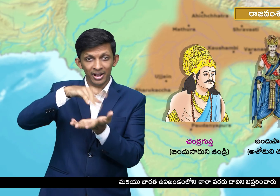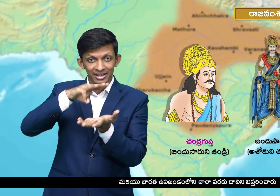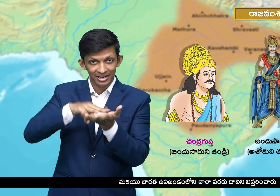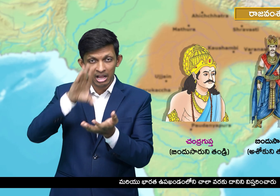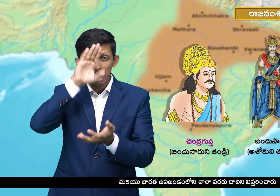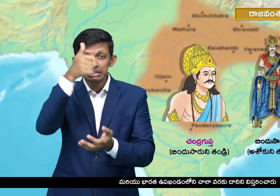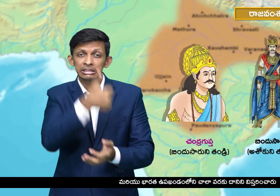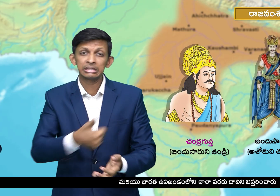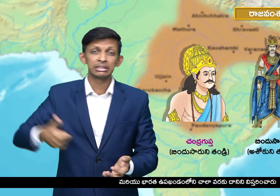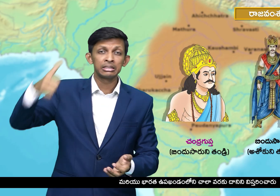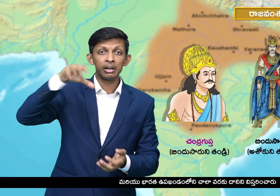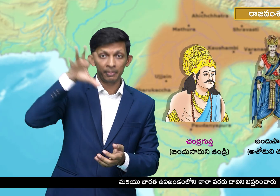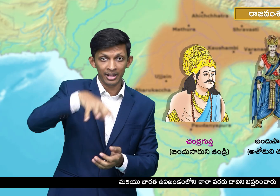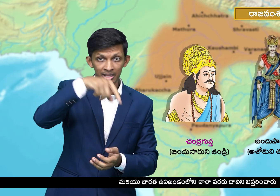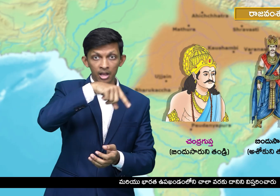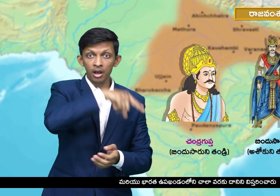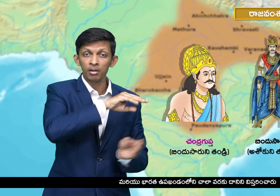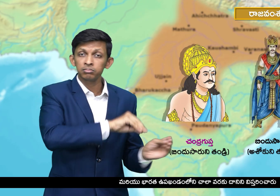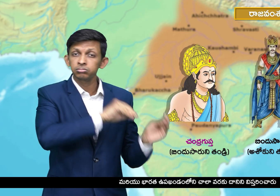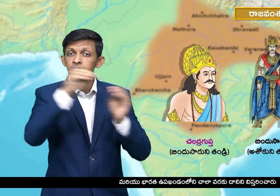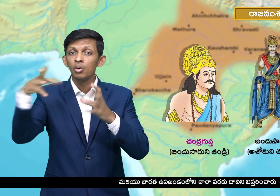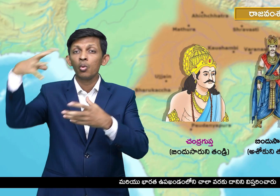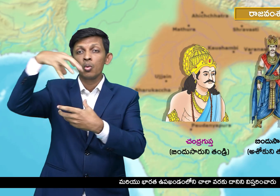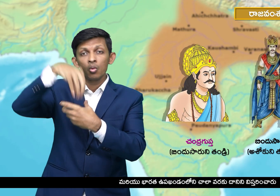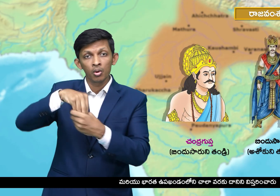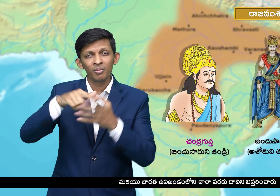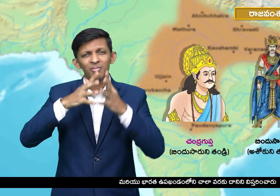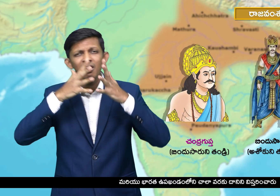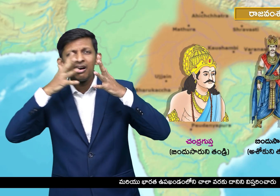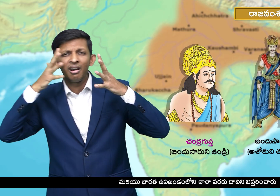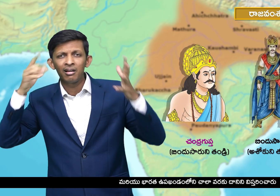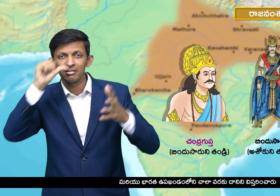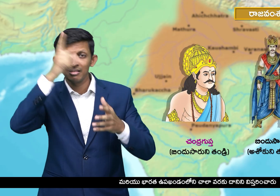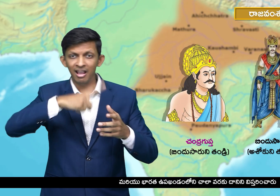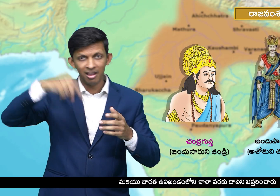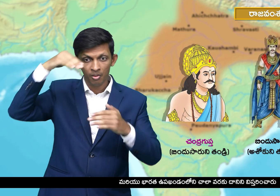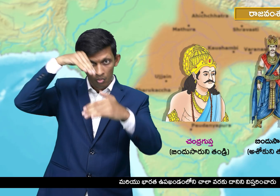మరియు భారత ఉపఖండంలోని చాలా వరకు దానిని విస్తరించారు.